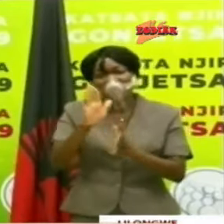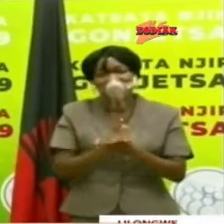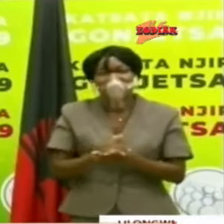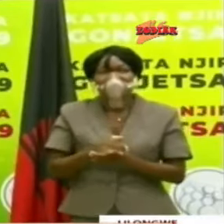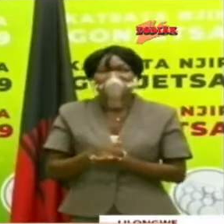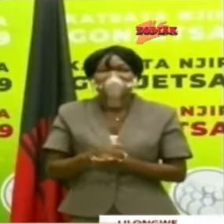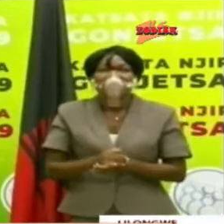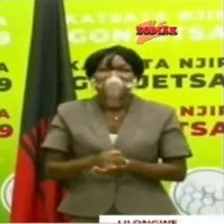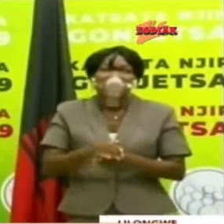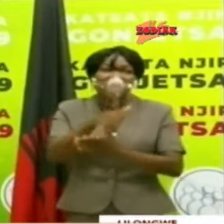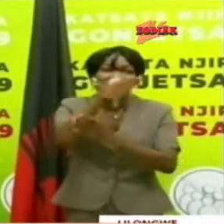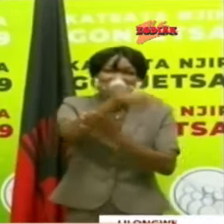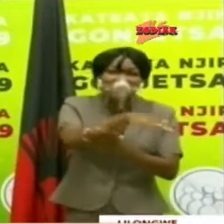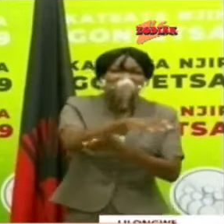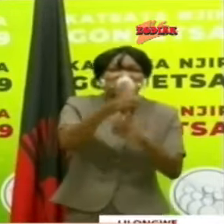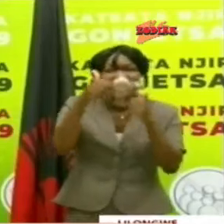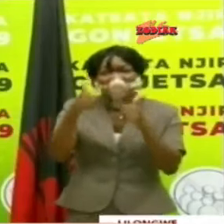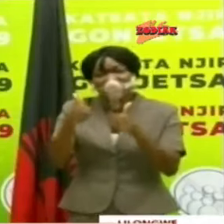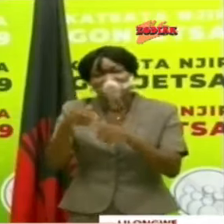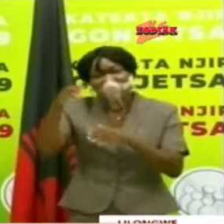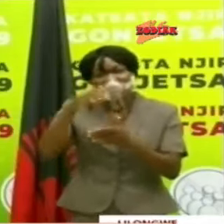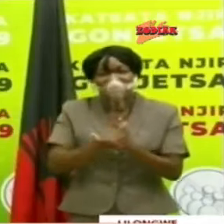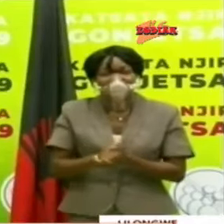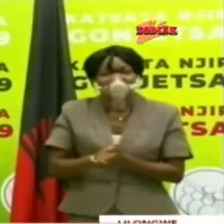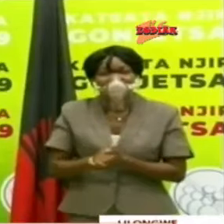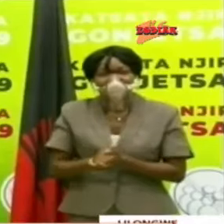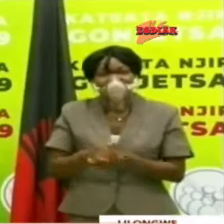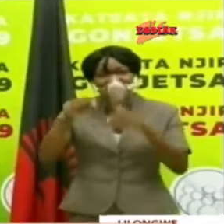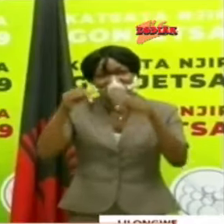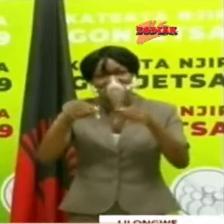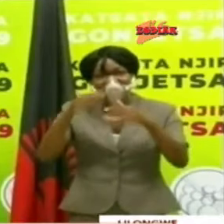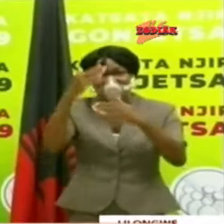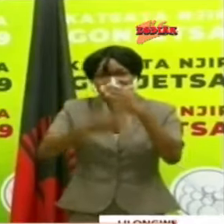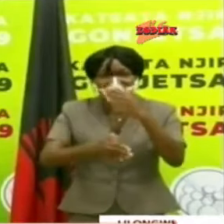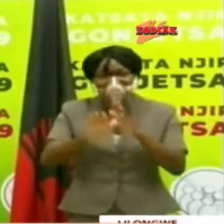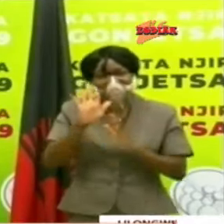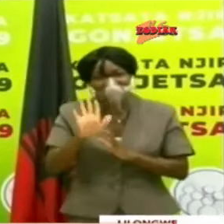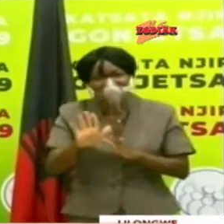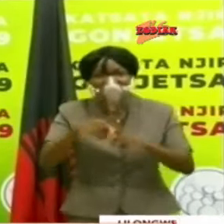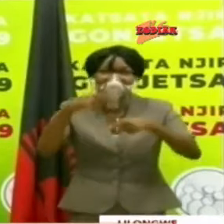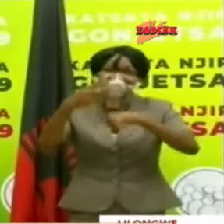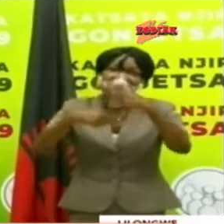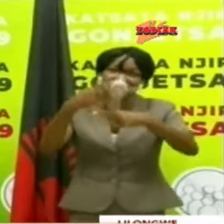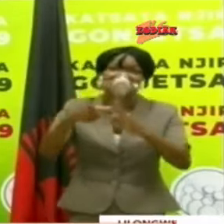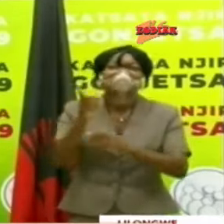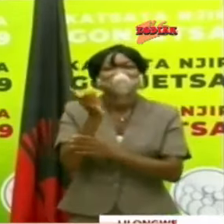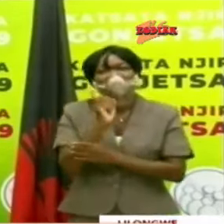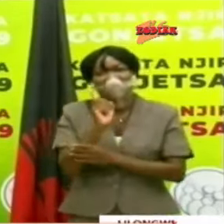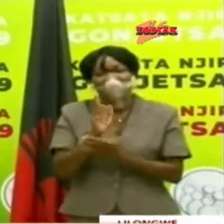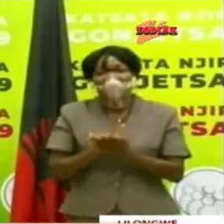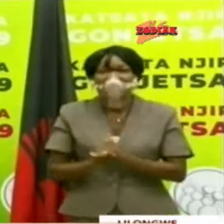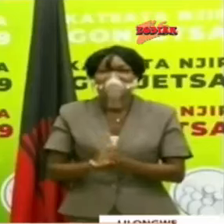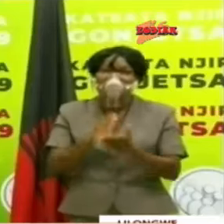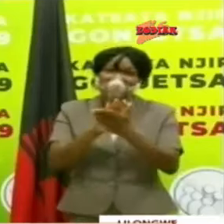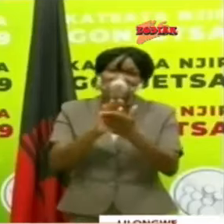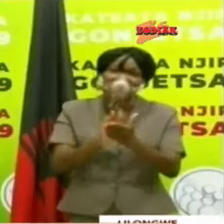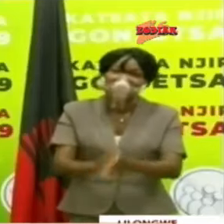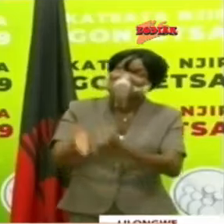abwino usiku uno lero tilekezere pomwe patipitizaso mawa koma